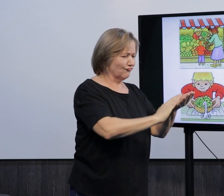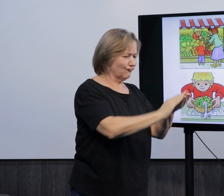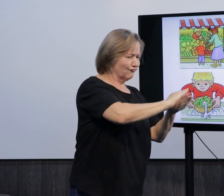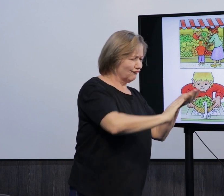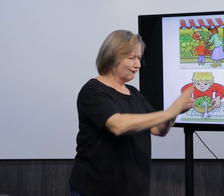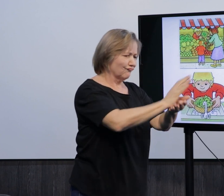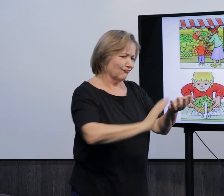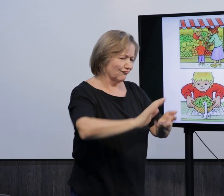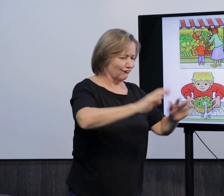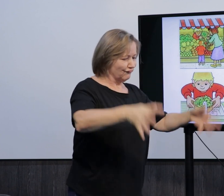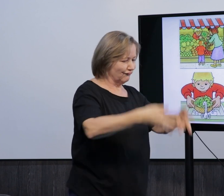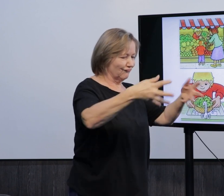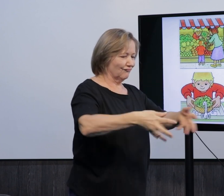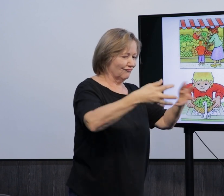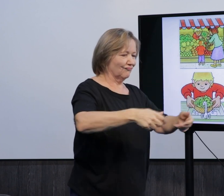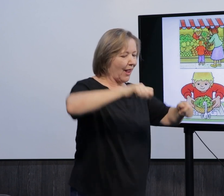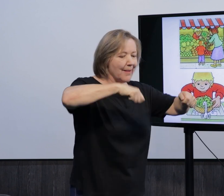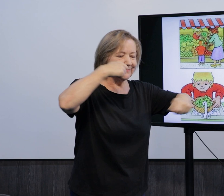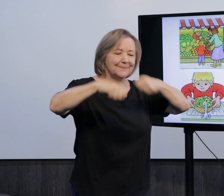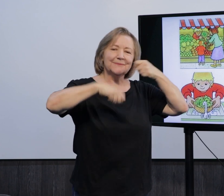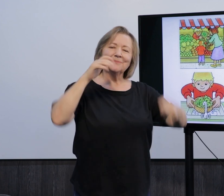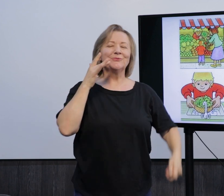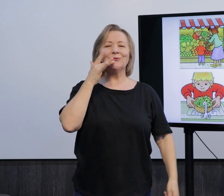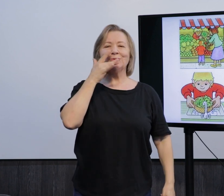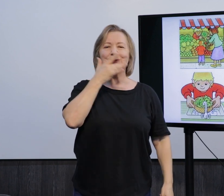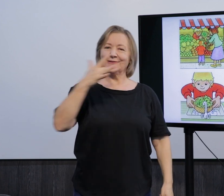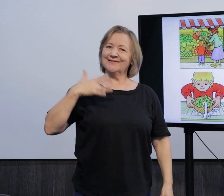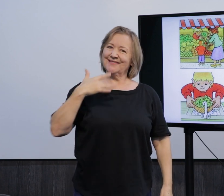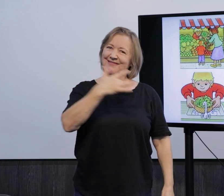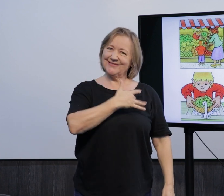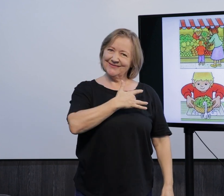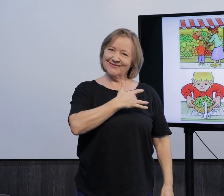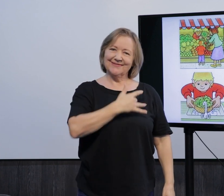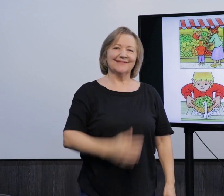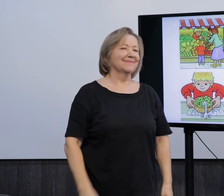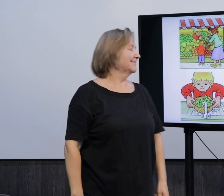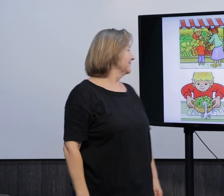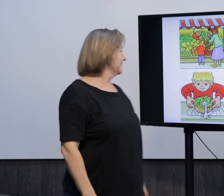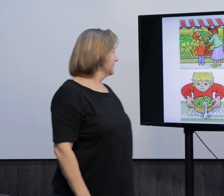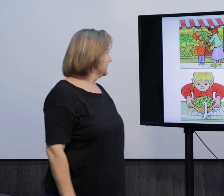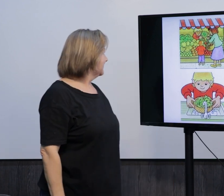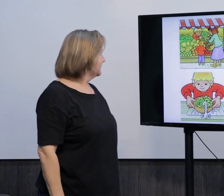as lavei, lavei a salada e depois eu comi. Muito gostoso e faz bem à